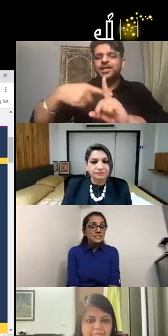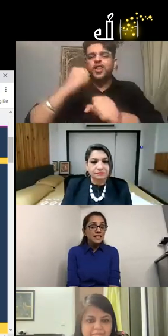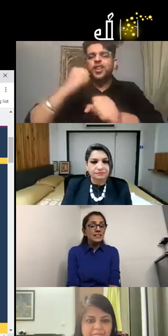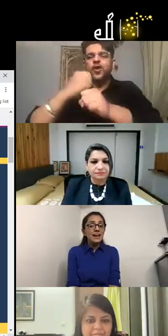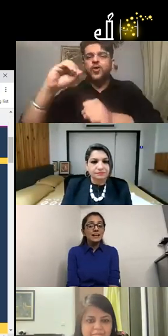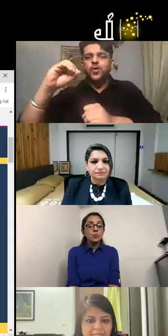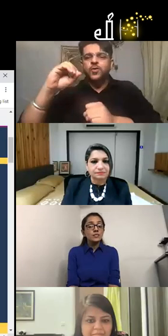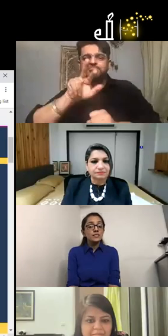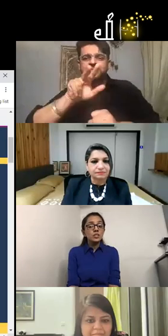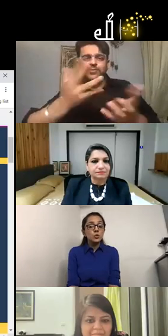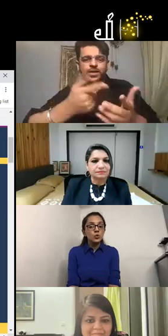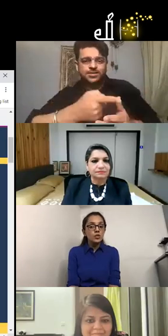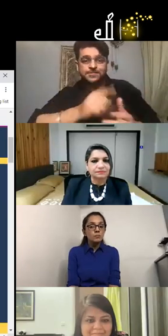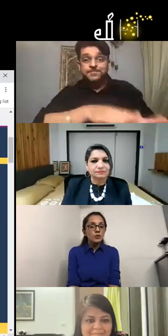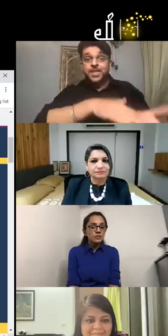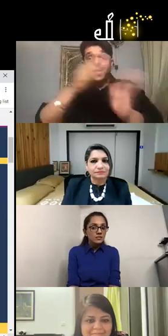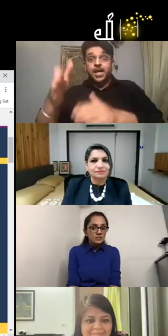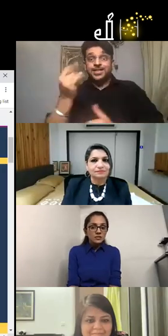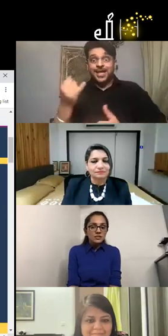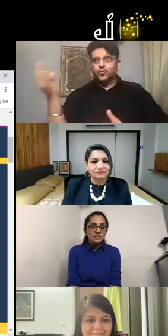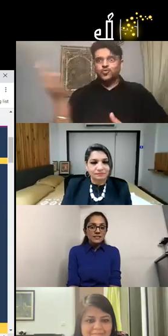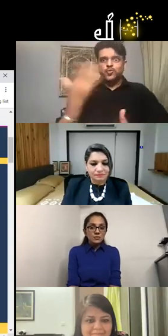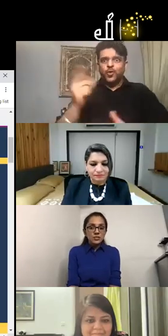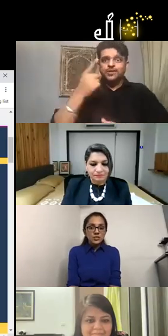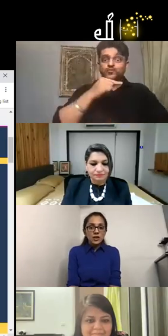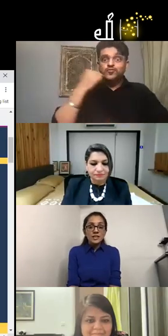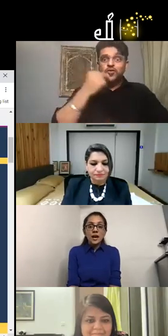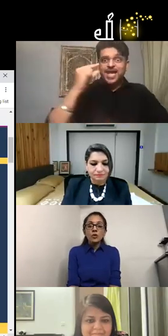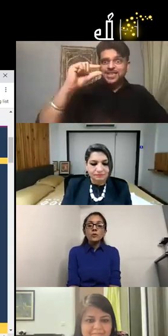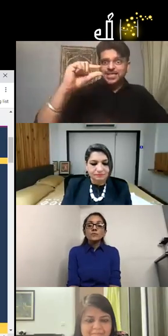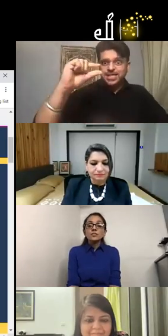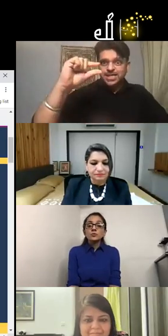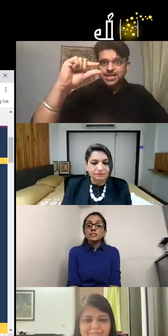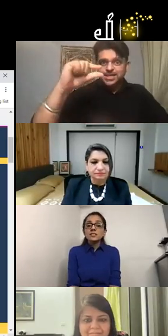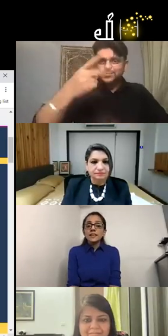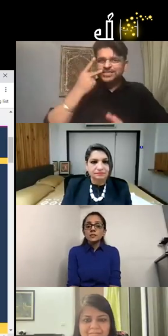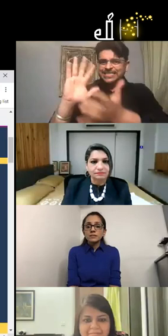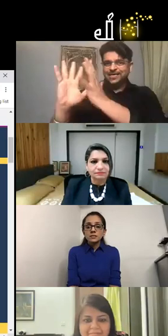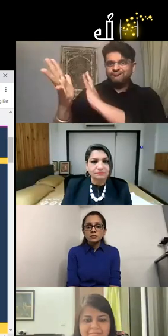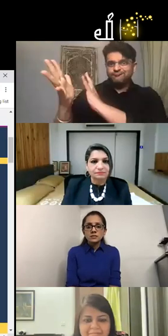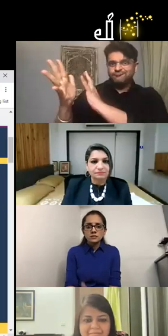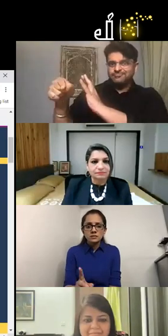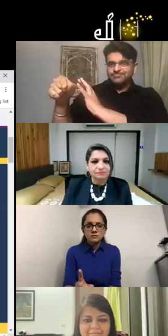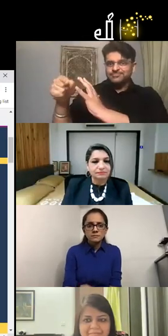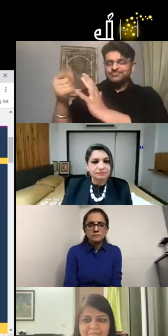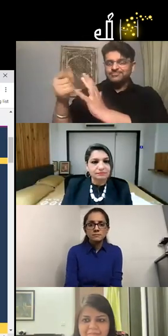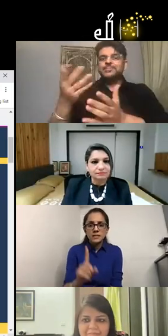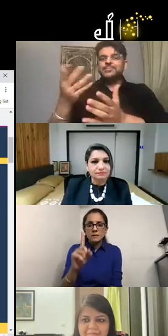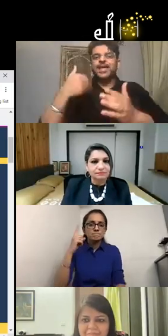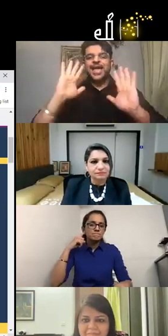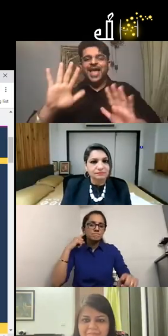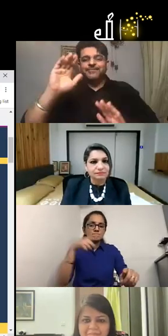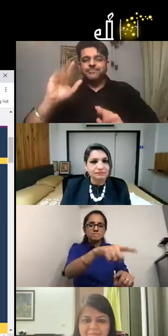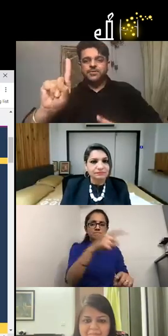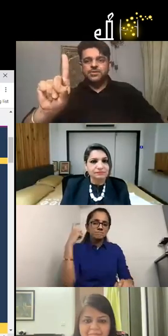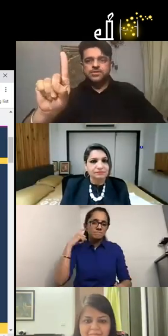Million sign and what is the logo all about? That's the video. And now तुषार, भारत में ऐसे कई मुद्दे हैं जिनका